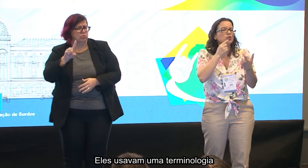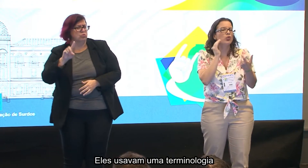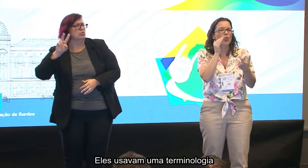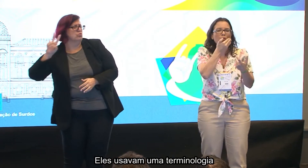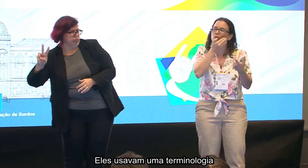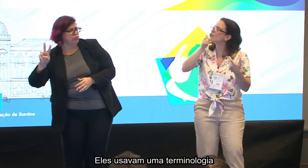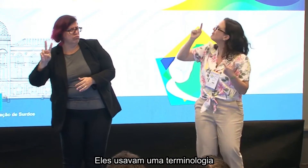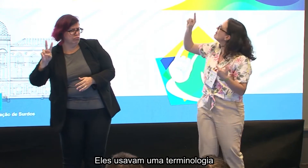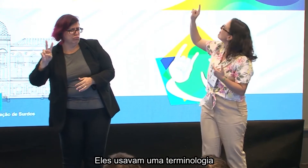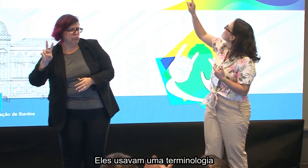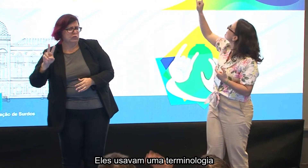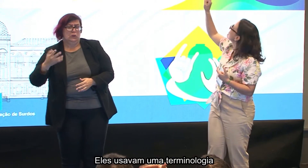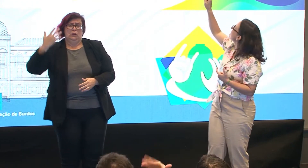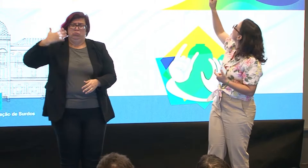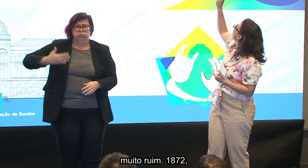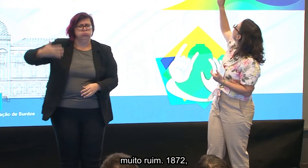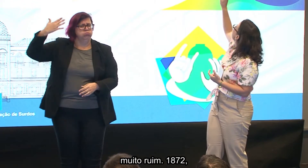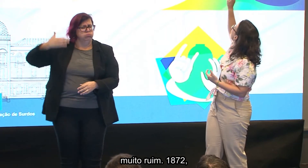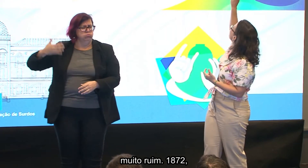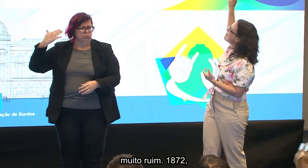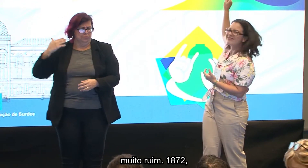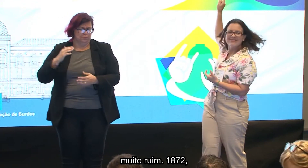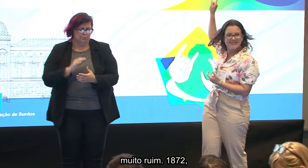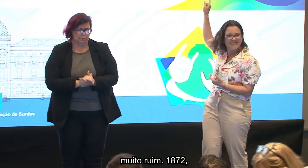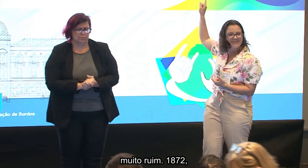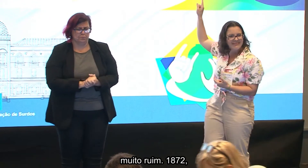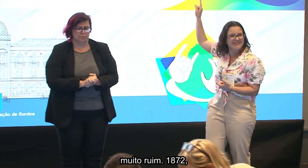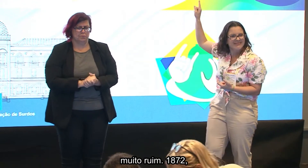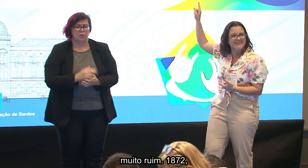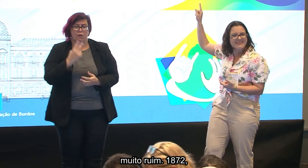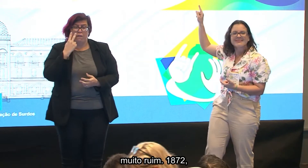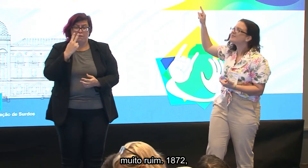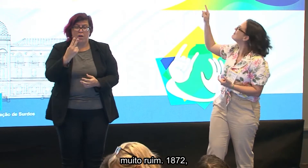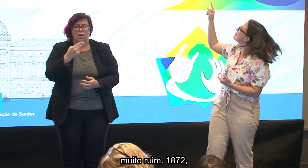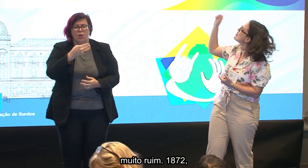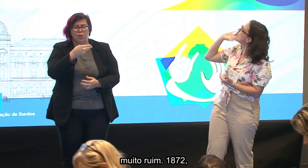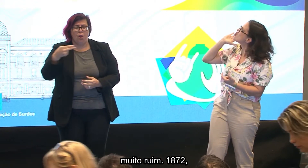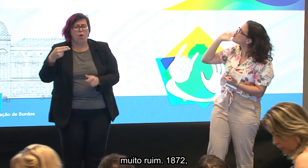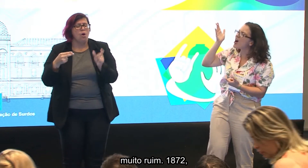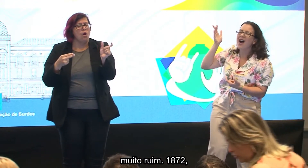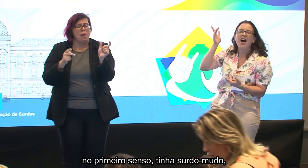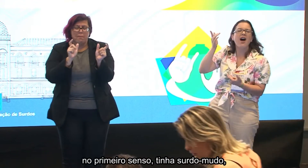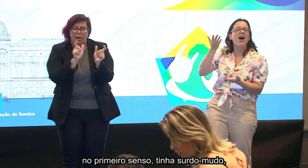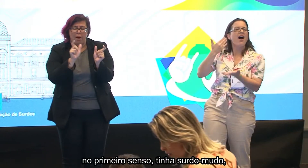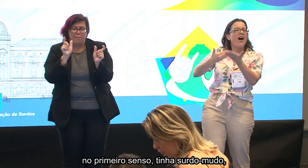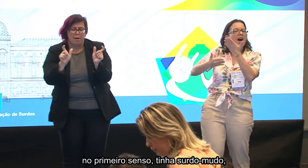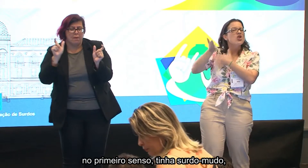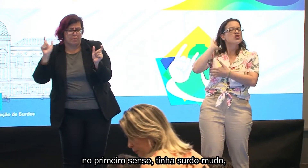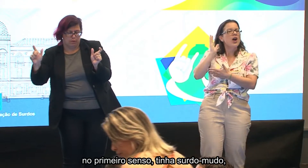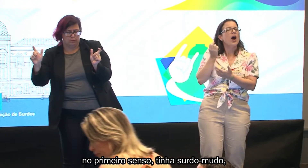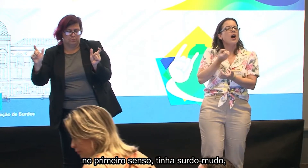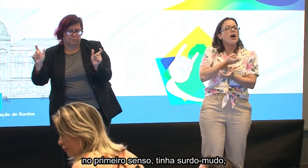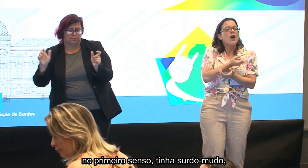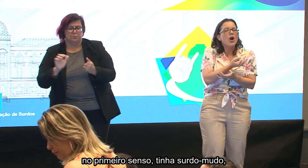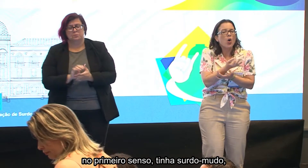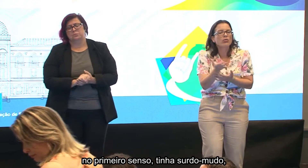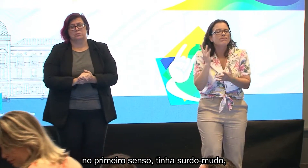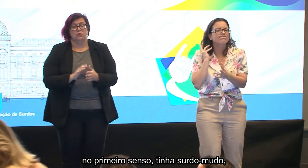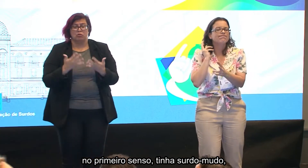uma terminologia muito ruim, em 1872. Então, no primeiro censo, então, tinha surdo-mudo